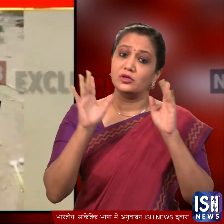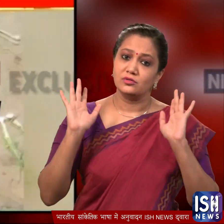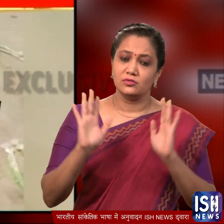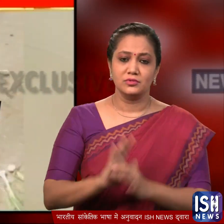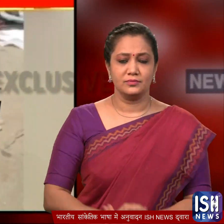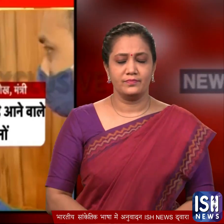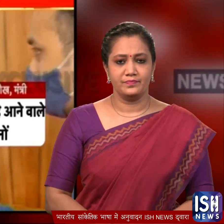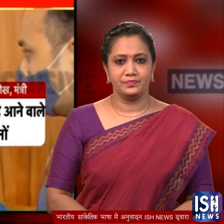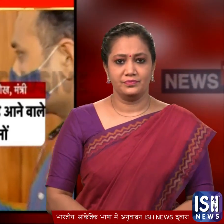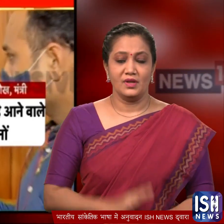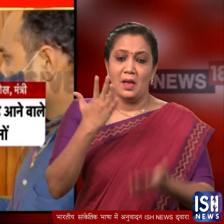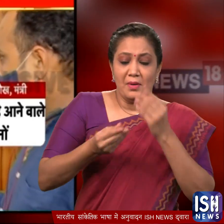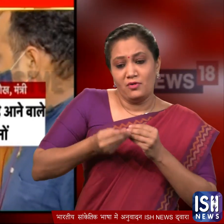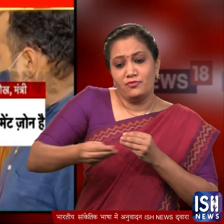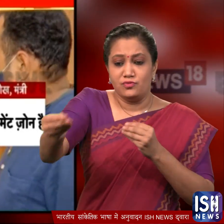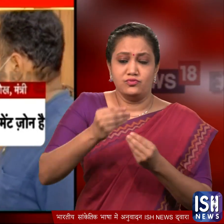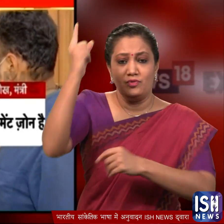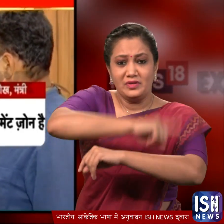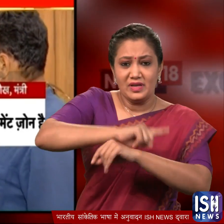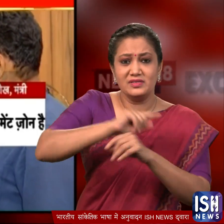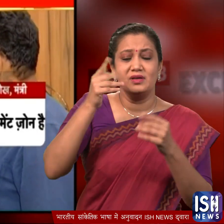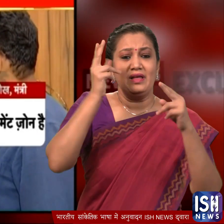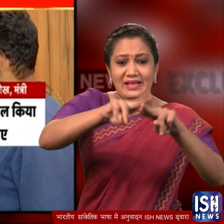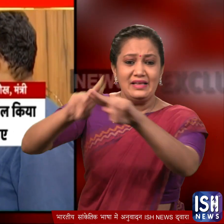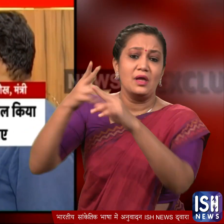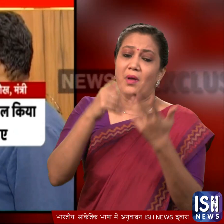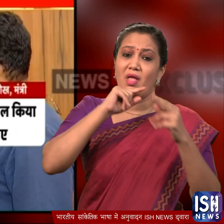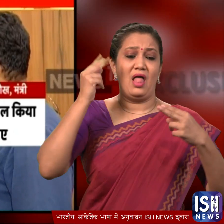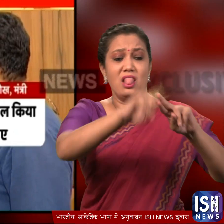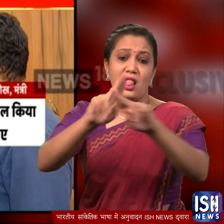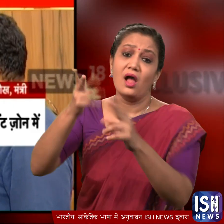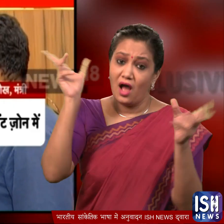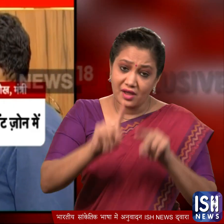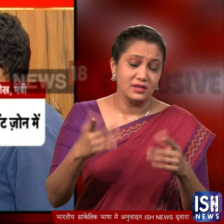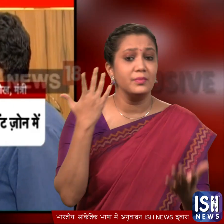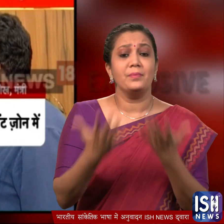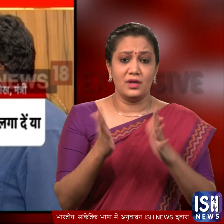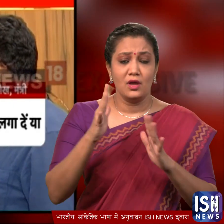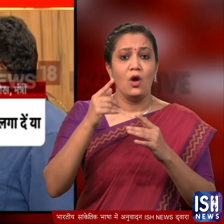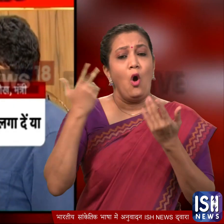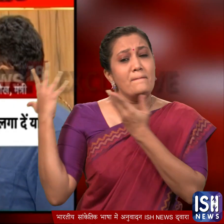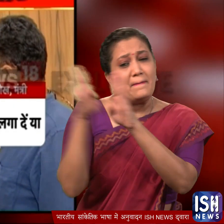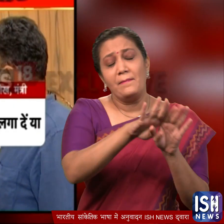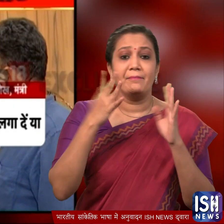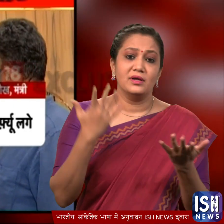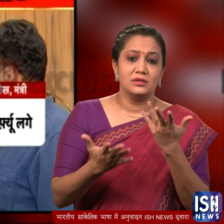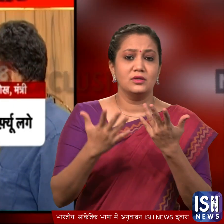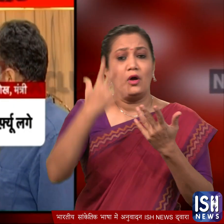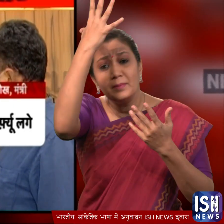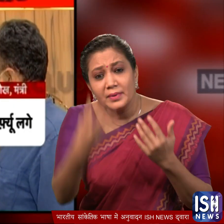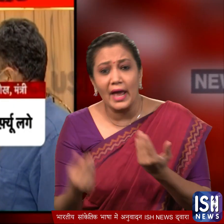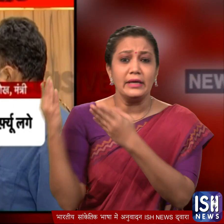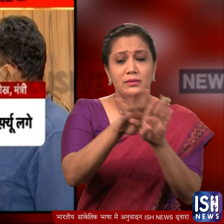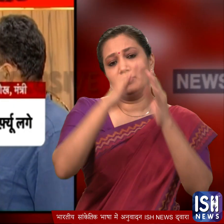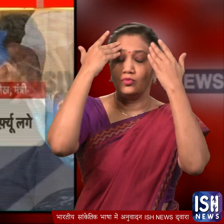जाएगी। हो सकता है आने वाले दिनों में जो कंटेनमेंट जोन है उसको सील किया जाए या कंटेनमेंट जोन में हम कर्फ्यू लगा दें या नाइट